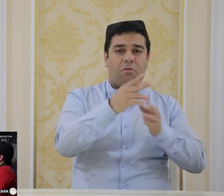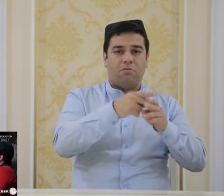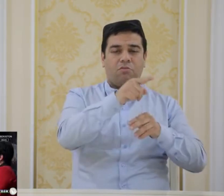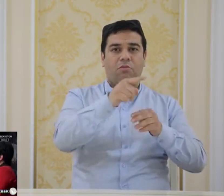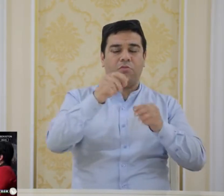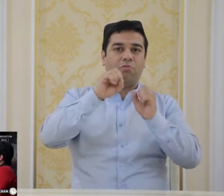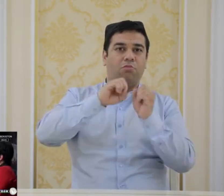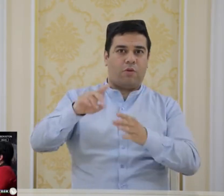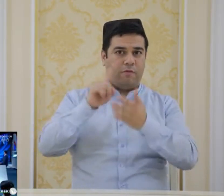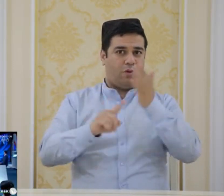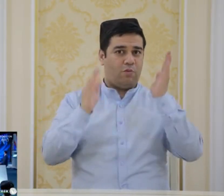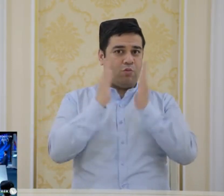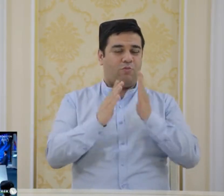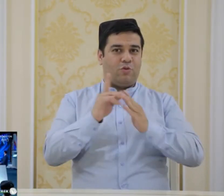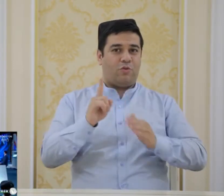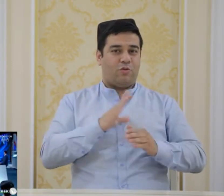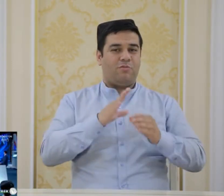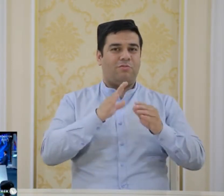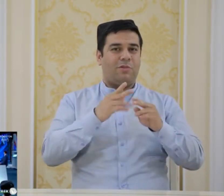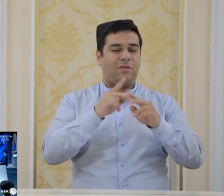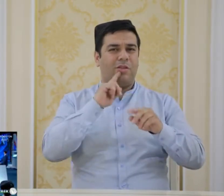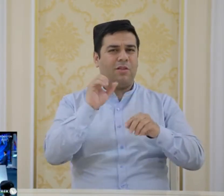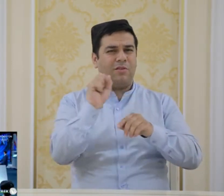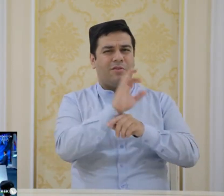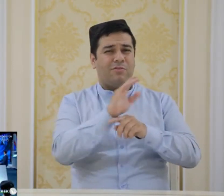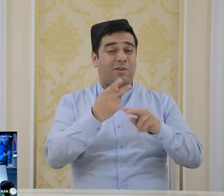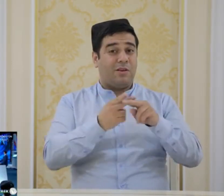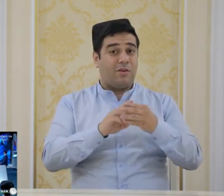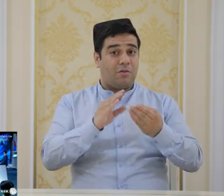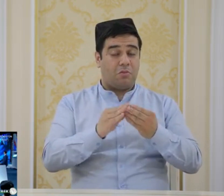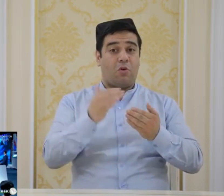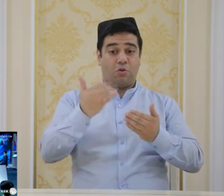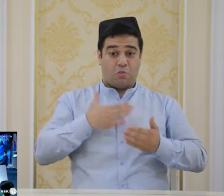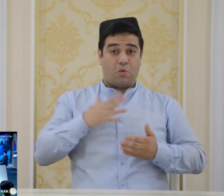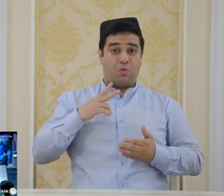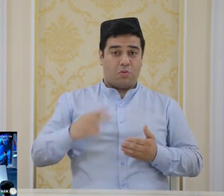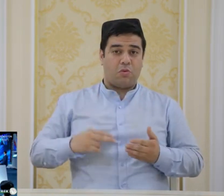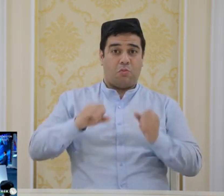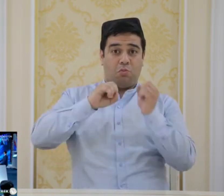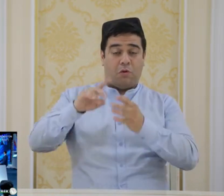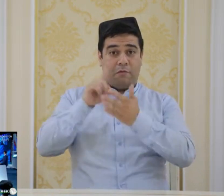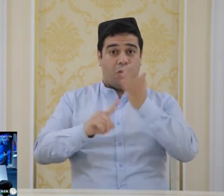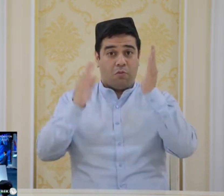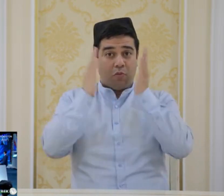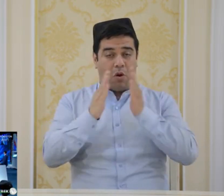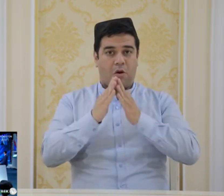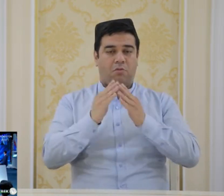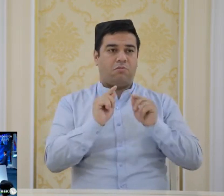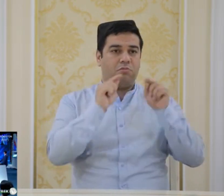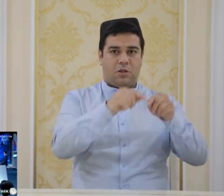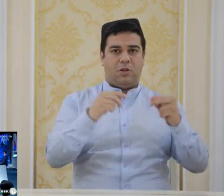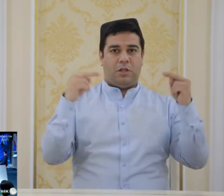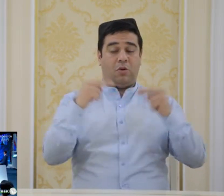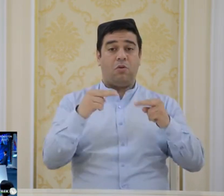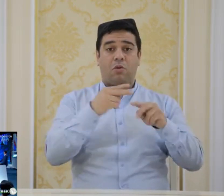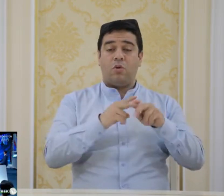nima bo'ldi mana hozir? Mana qizimni hozir o'sha dinga kiritib qo'yishdi. Men avval aytdim,